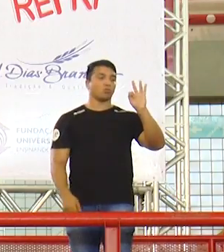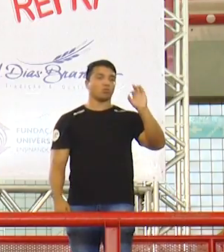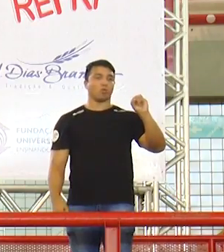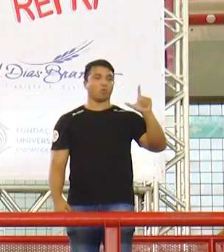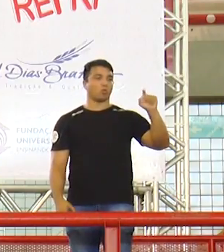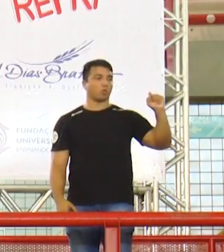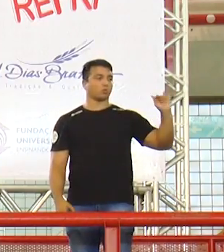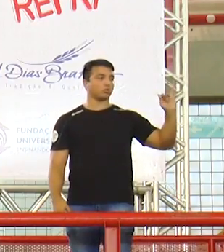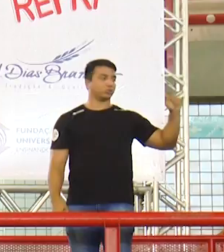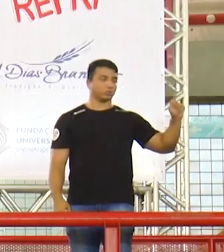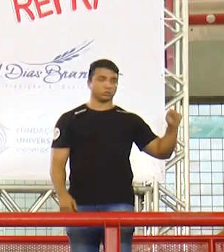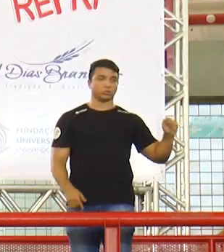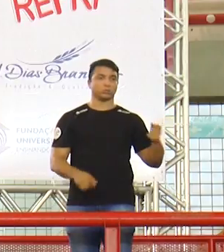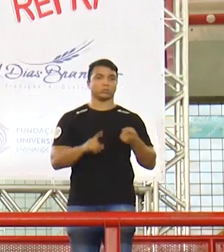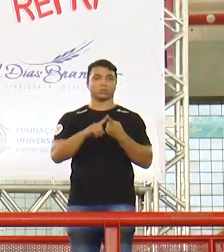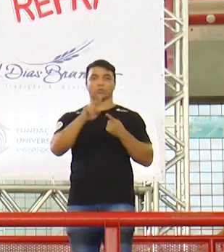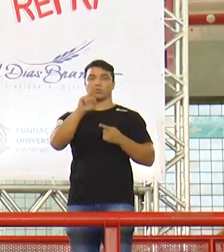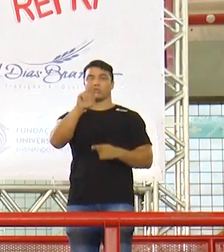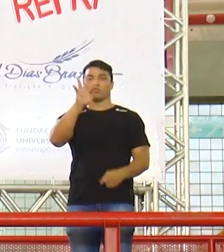Ufologia,